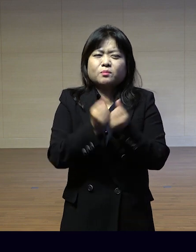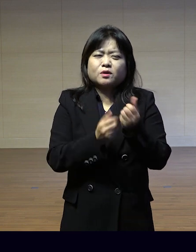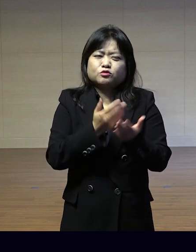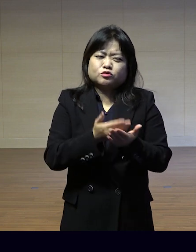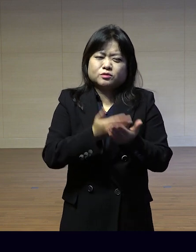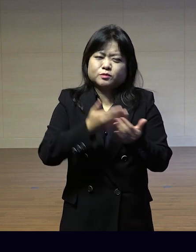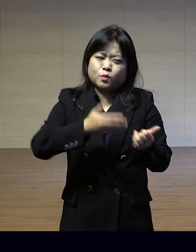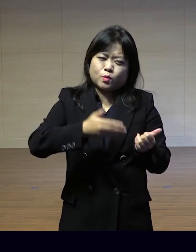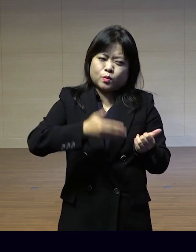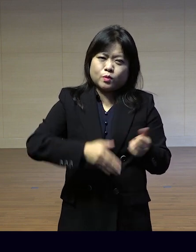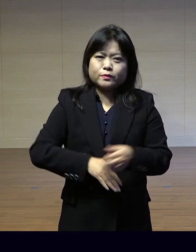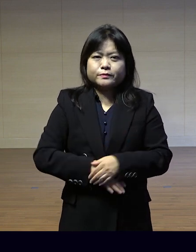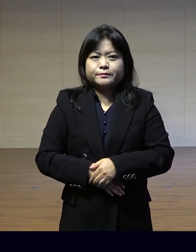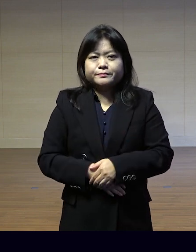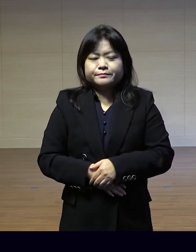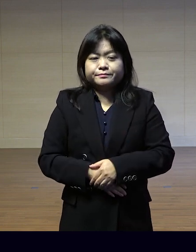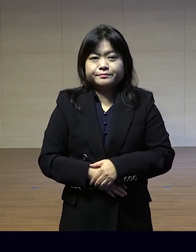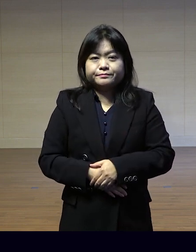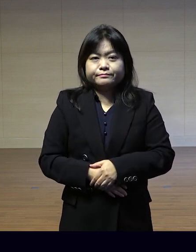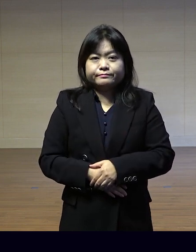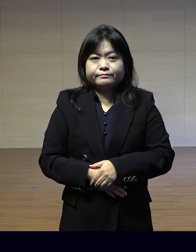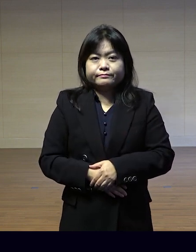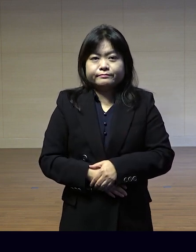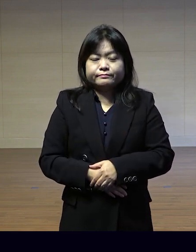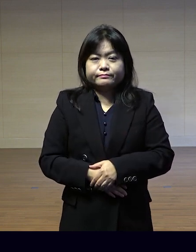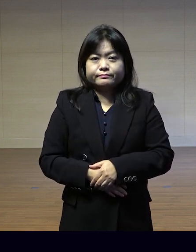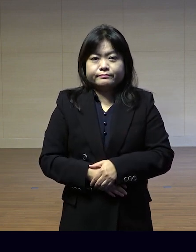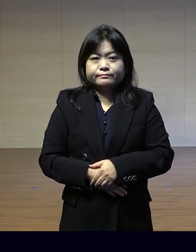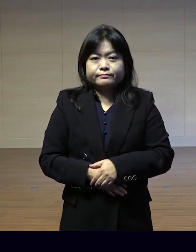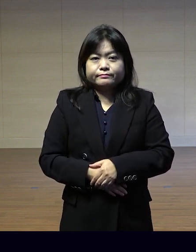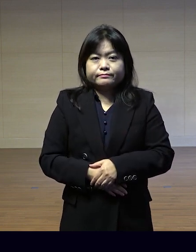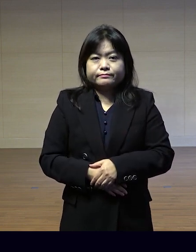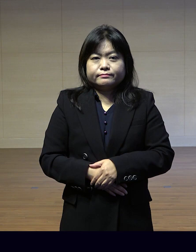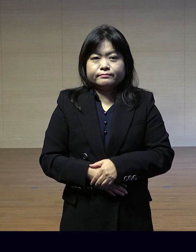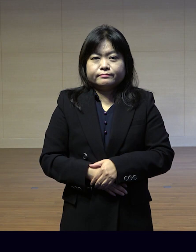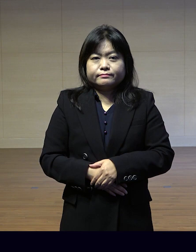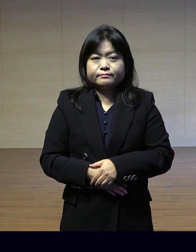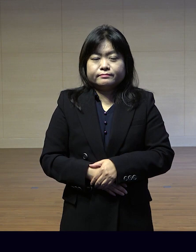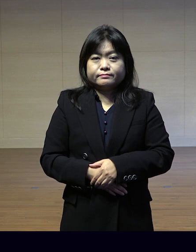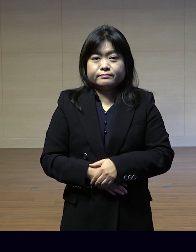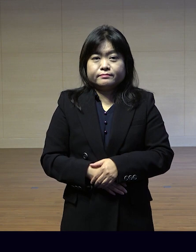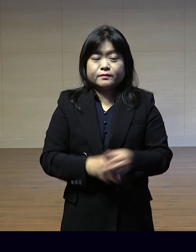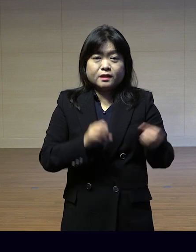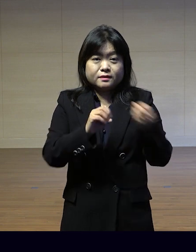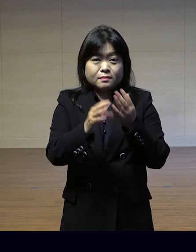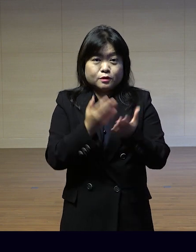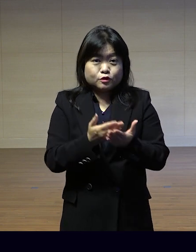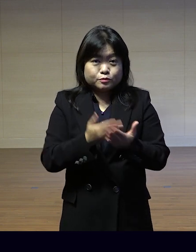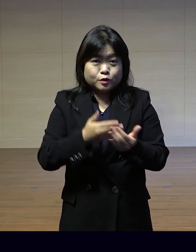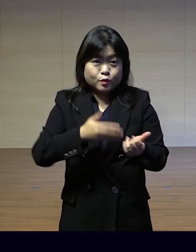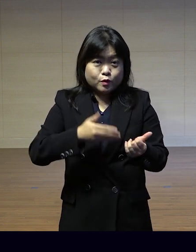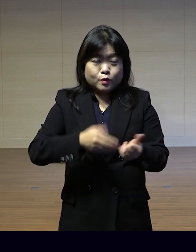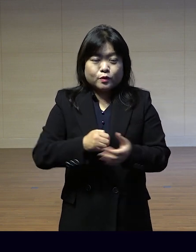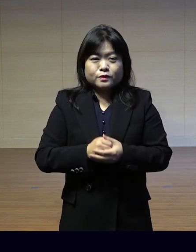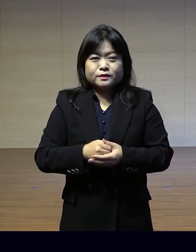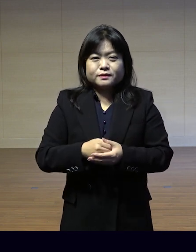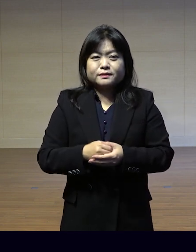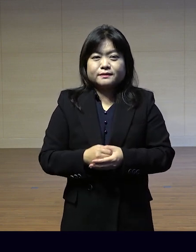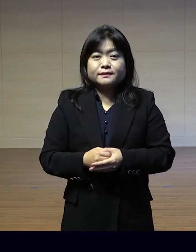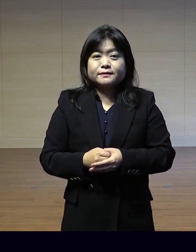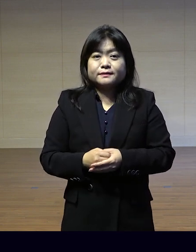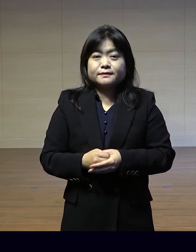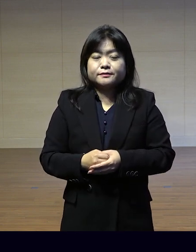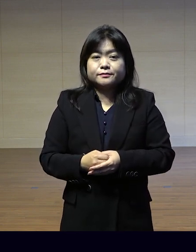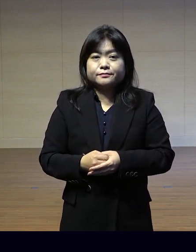감사하겠습니다. 예, 고맙습니다. 물음이 분명하니까 바로 답변하시면 되겠죠. 예, 잘 알지는